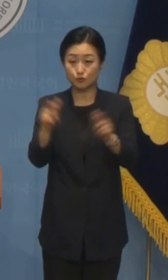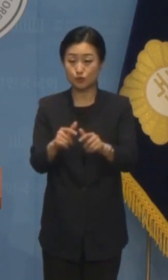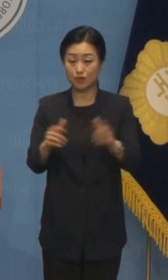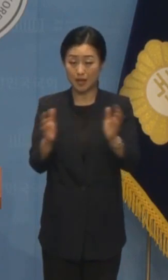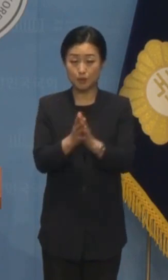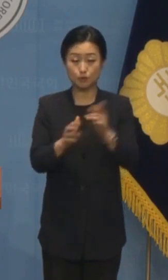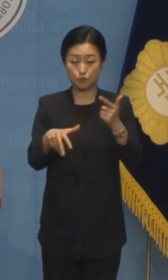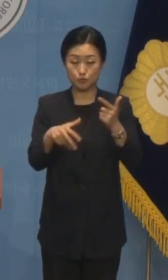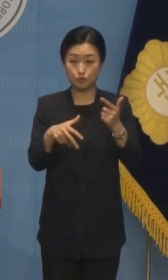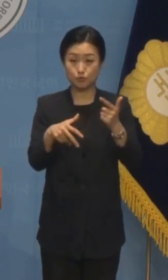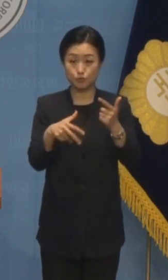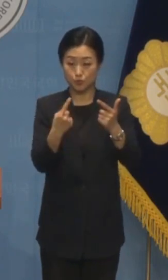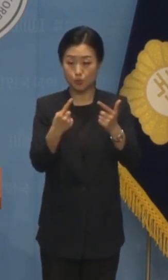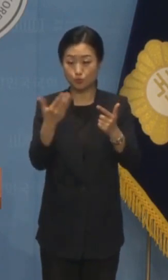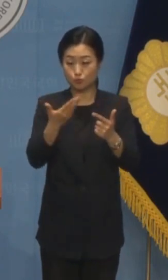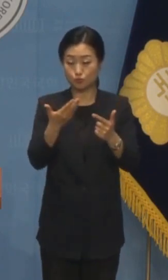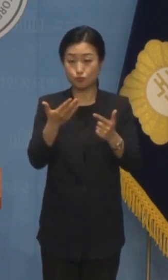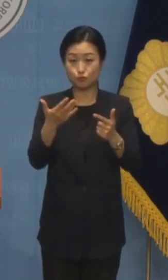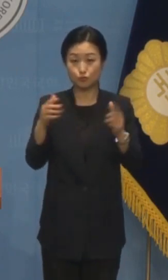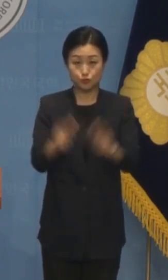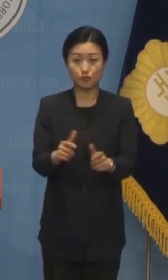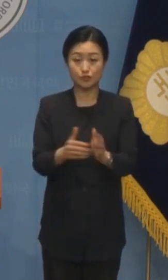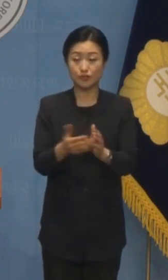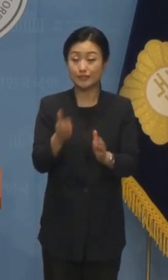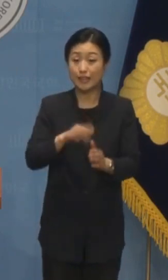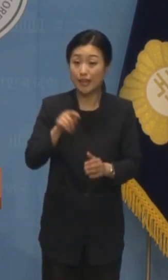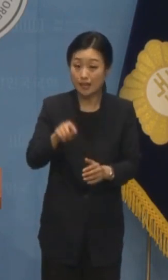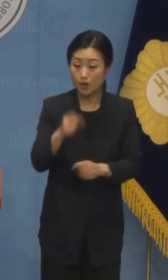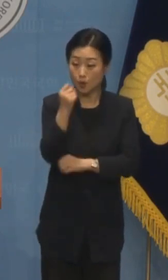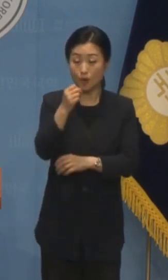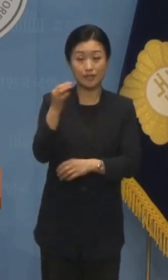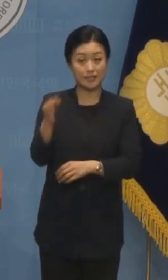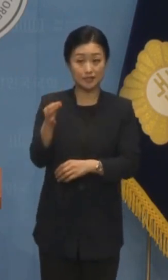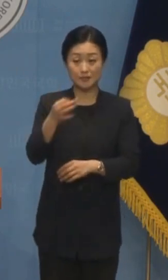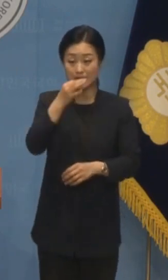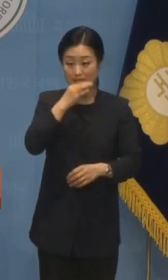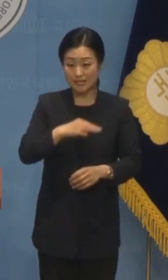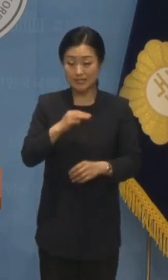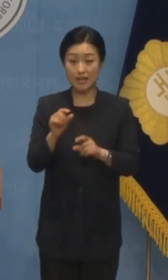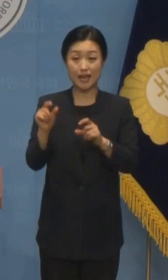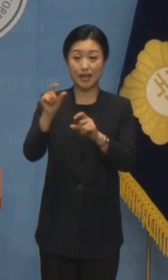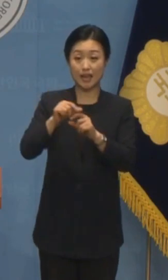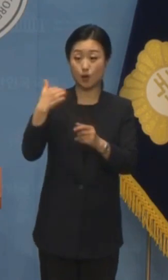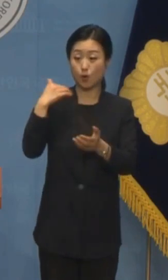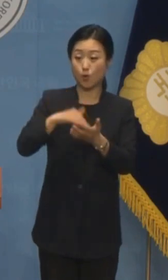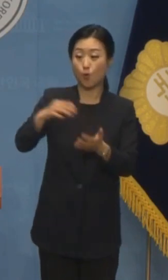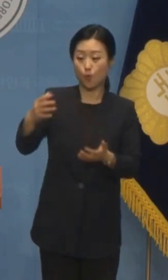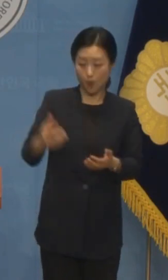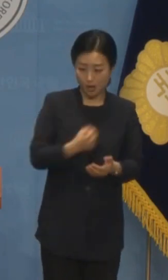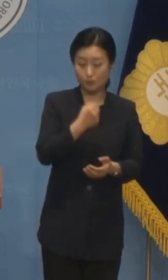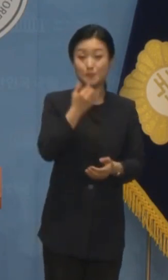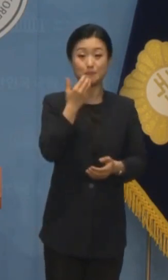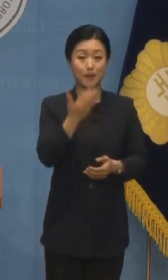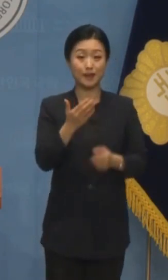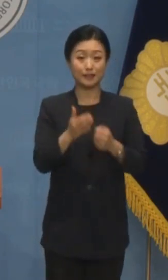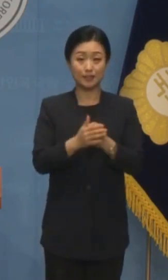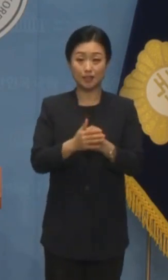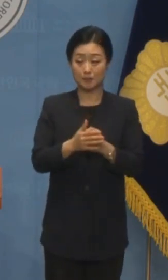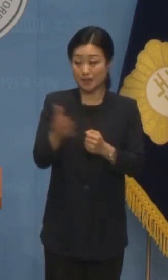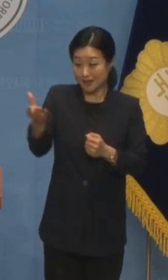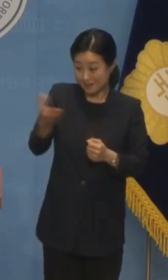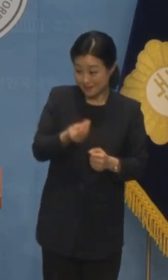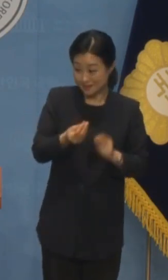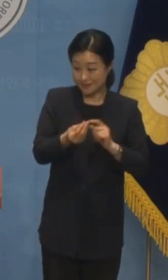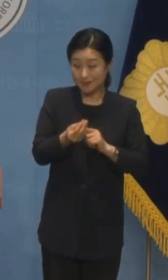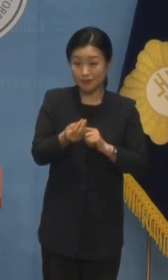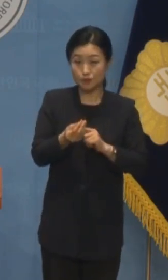원이 줄었습니다. 융자금이나 출자금은 원금이나 이자에 더해서 회수될 자금입니다. 그래서 융자금이나